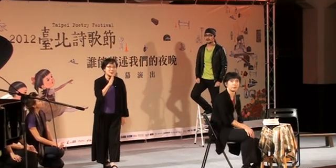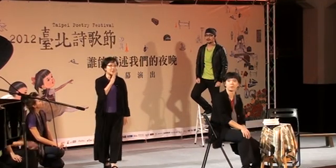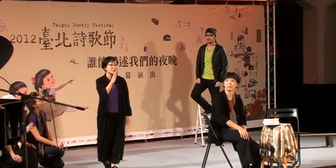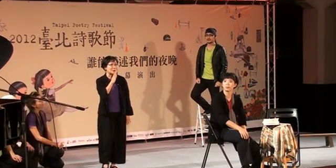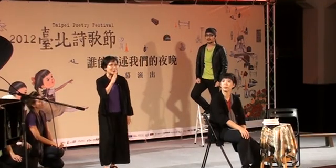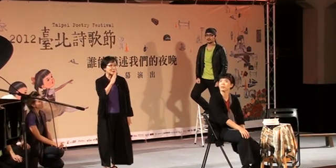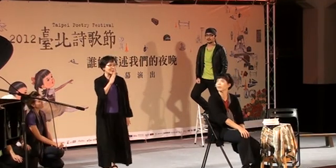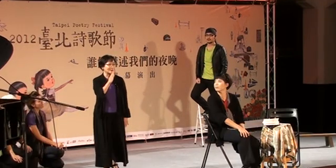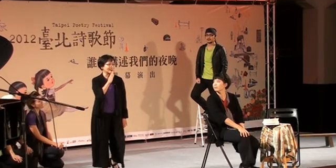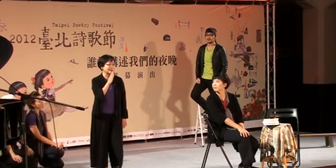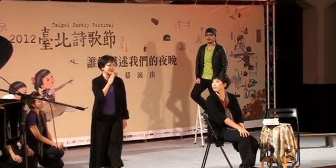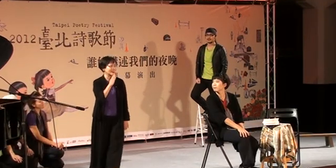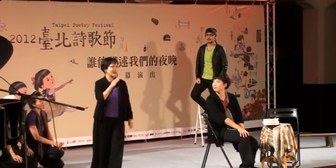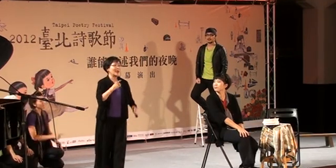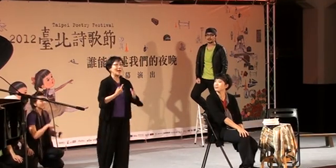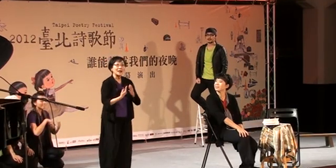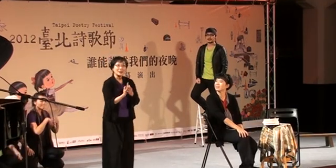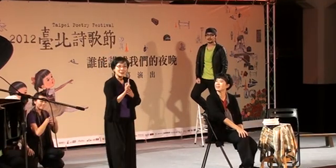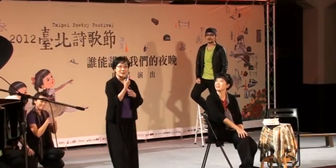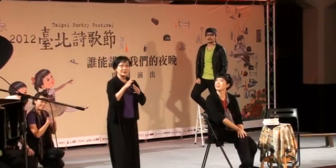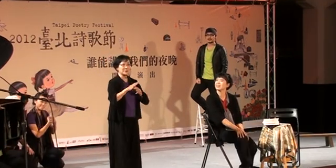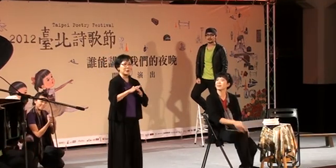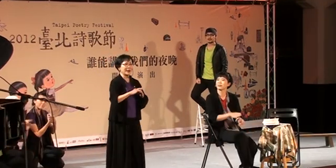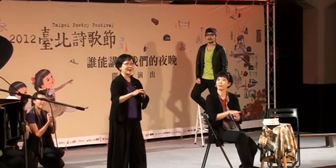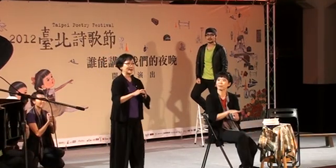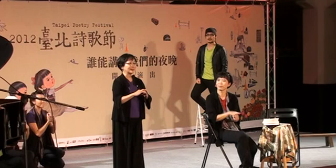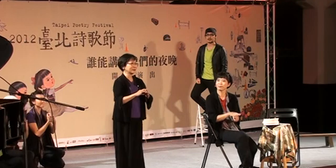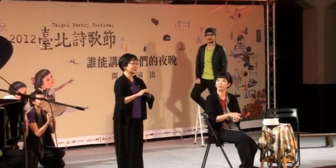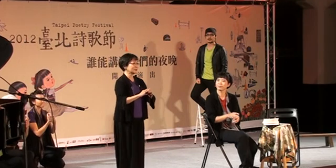是否只因为